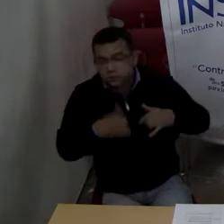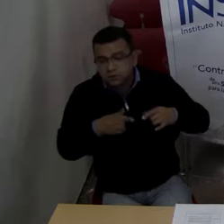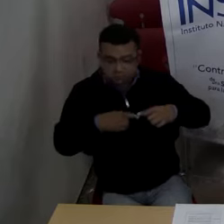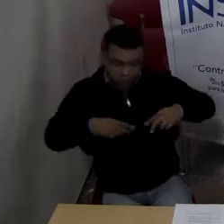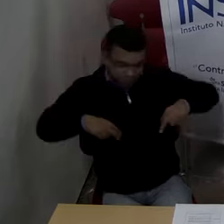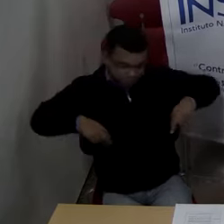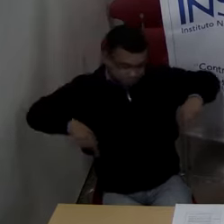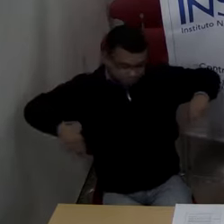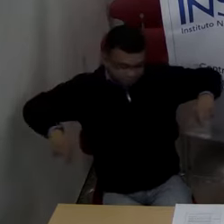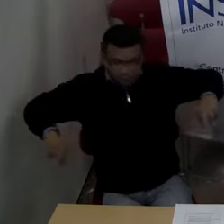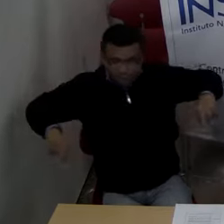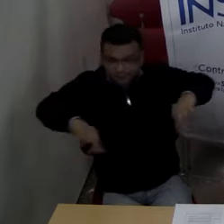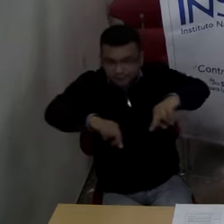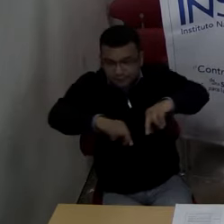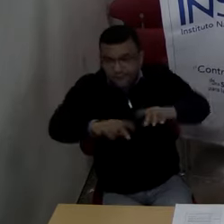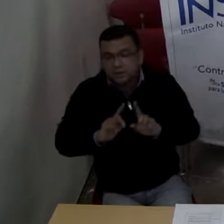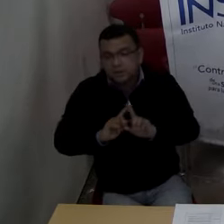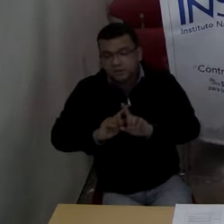un pasillo.